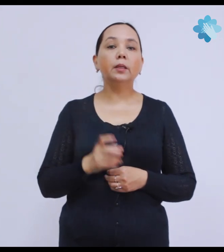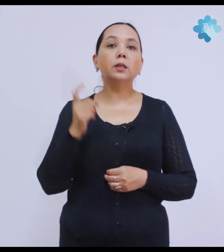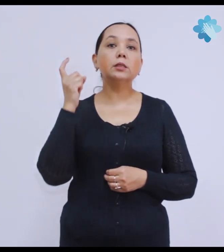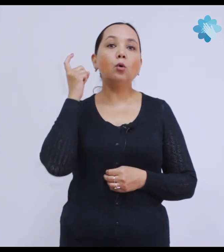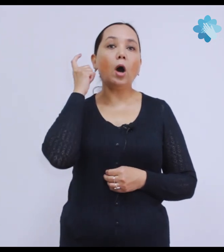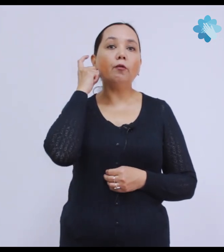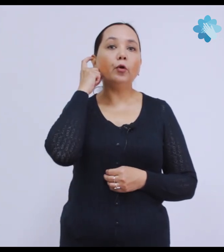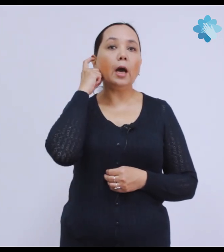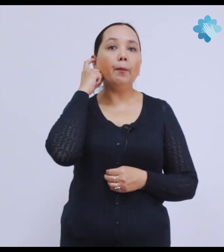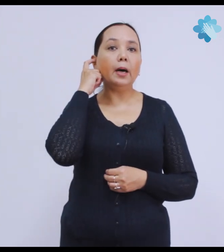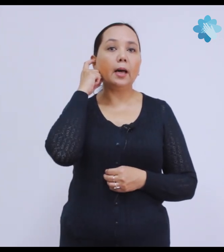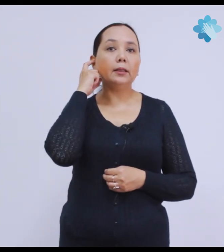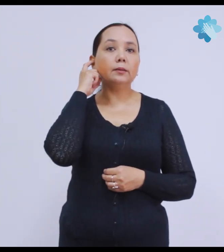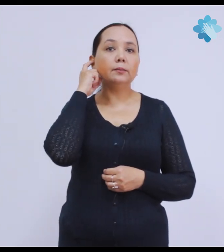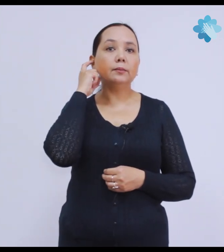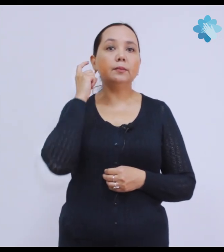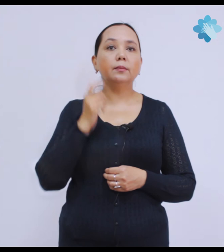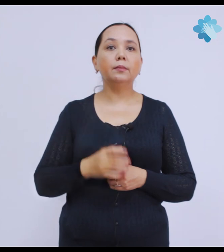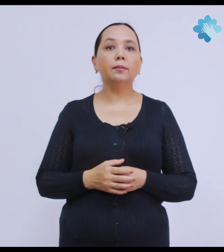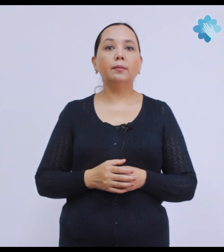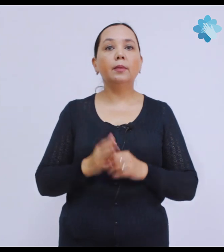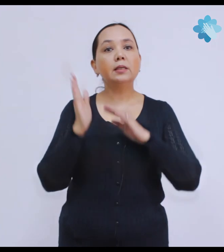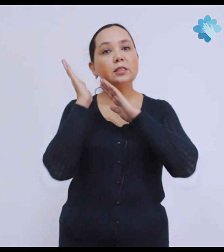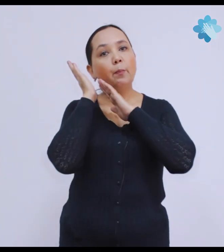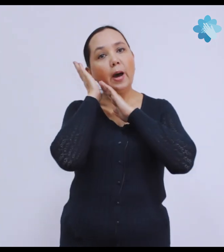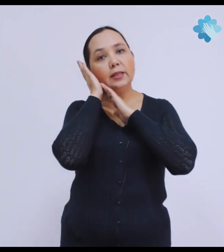слуховой аппарат спать